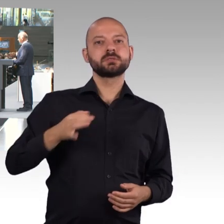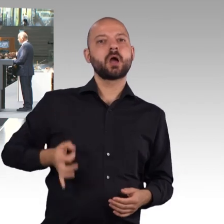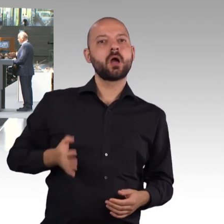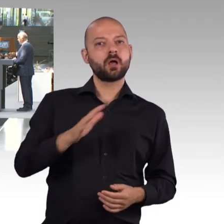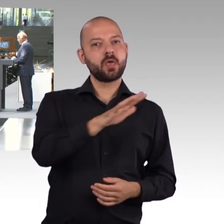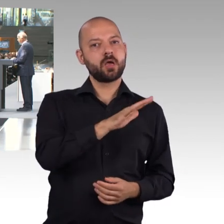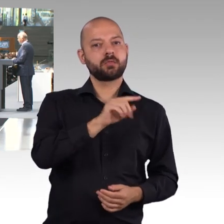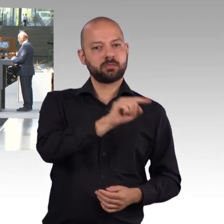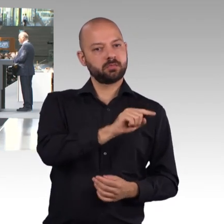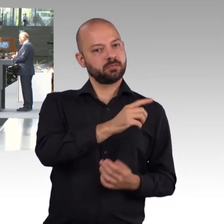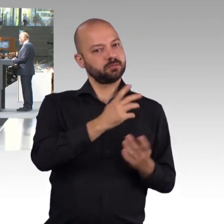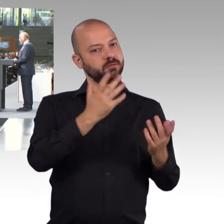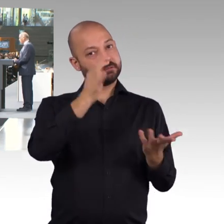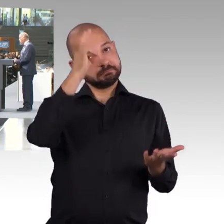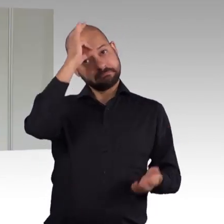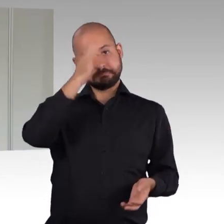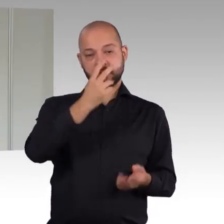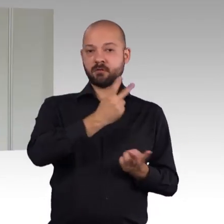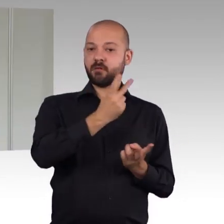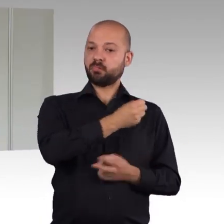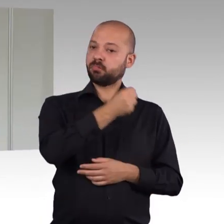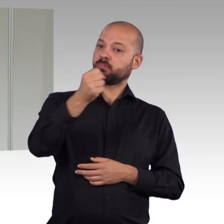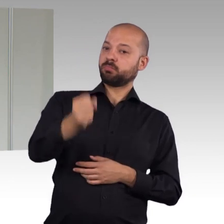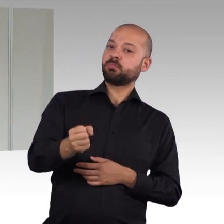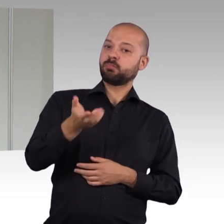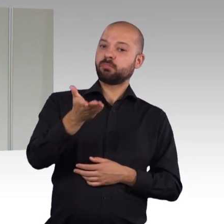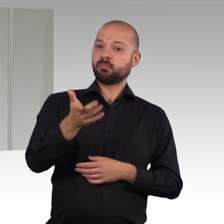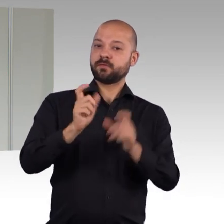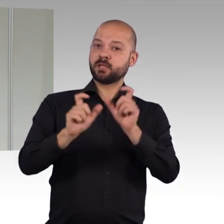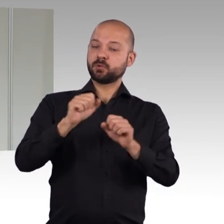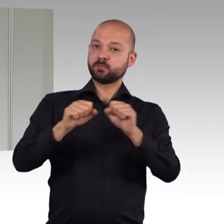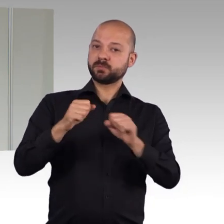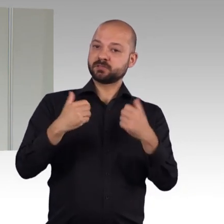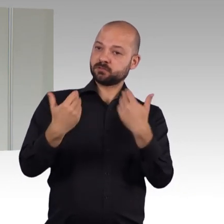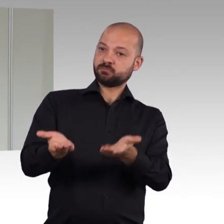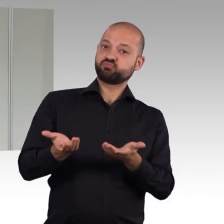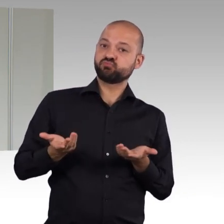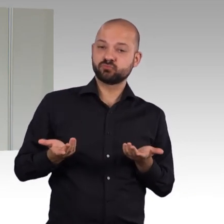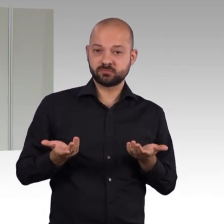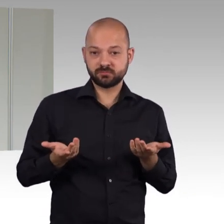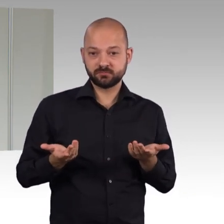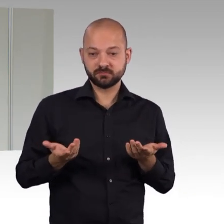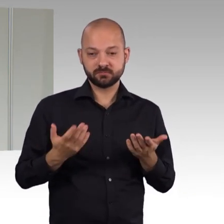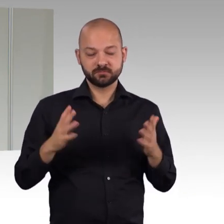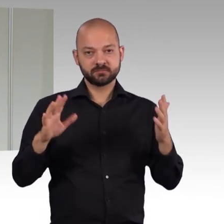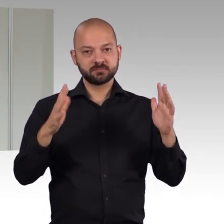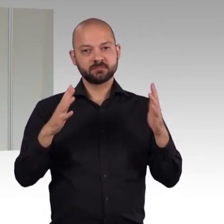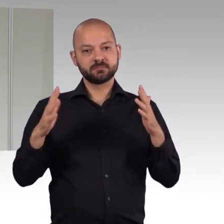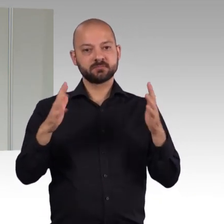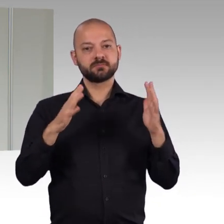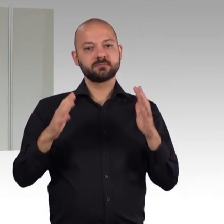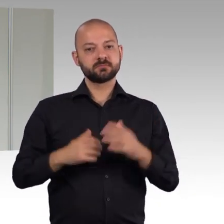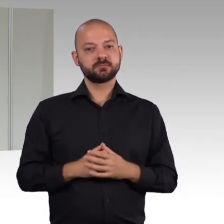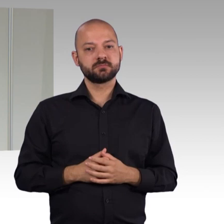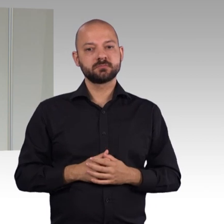die über einen deutsch-französischen Flugzeugträger fabuliert, eine Frau, die über deutsche Bodentruppen in Syrien nachdenkt. Meine Damen und